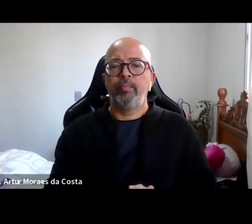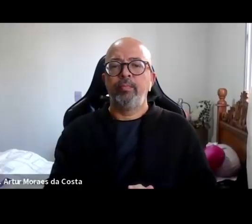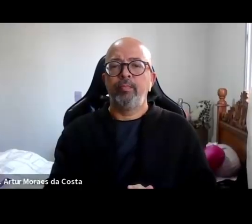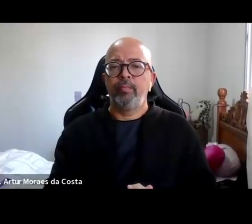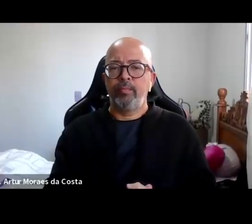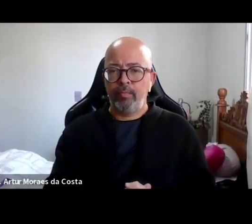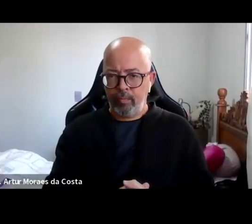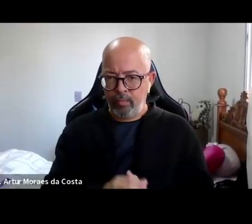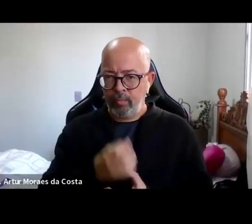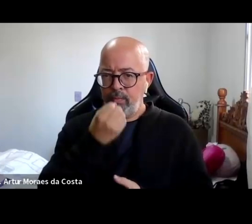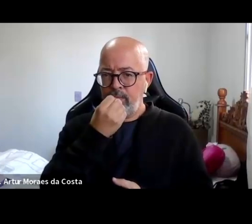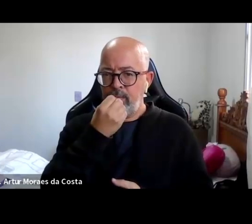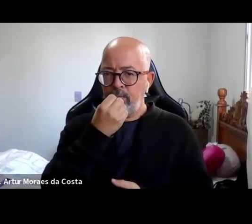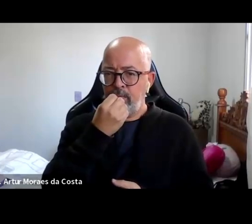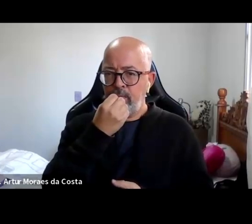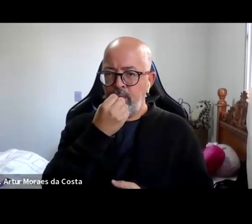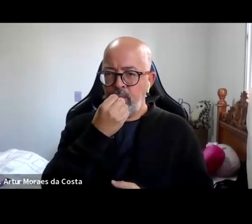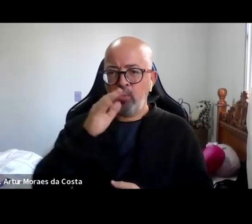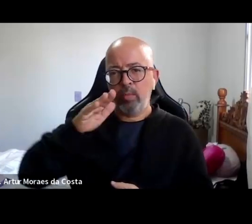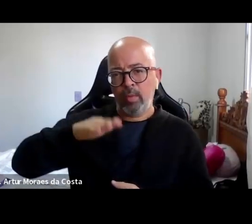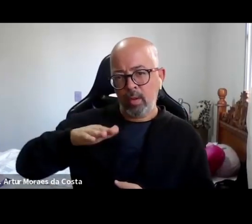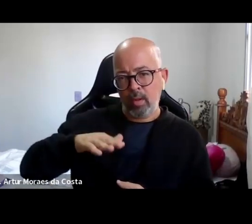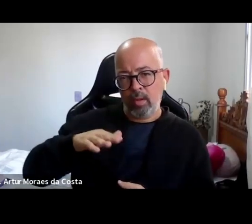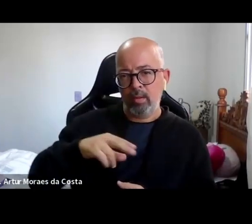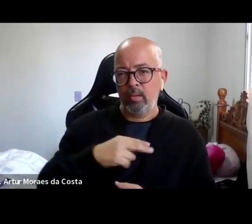gracias buenas tardes para todos